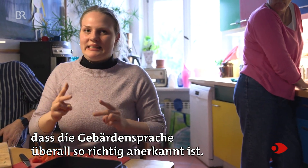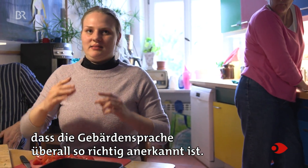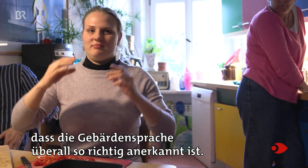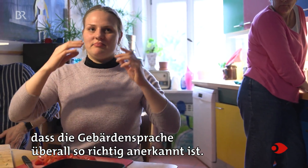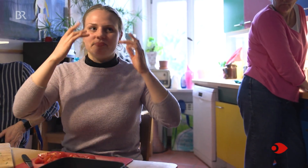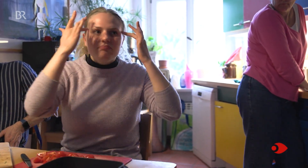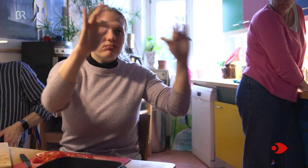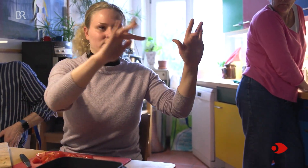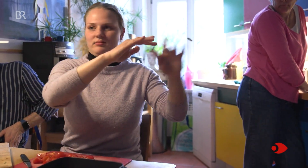ist.